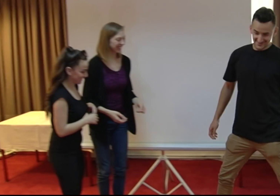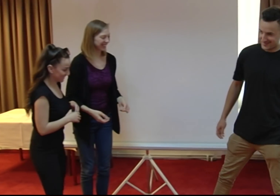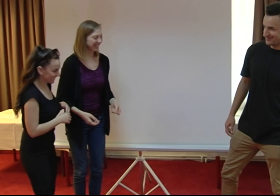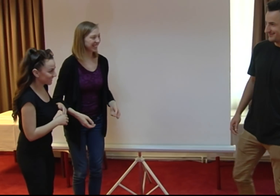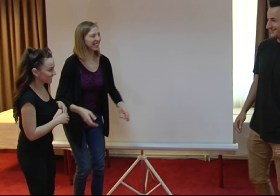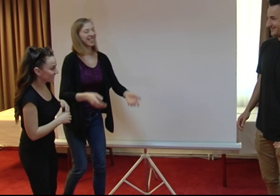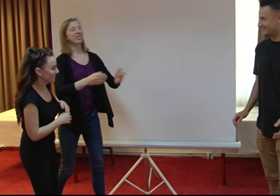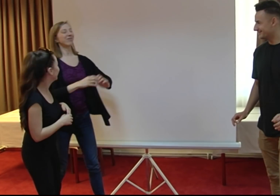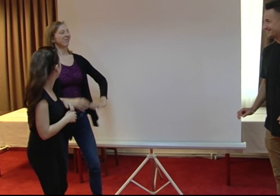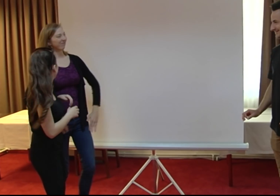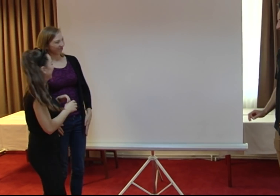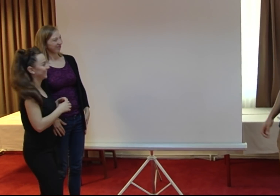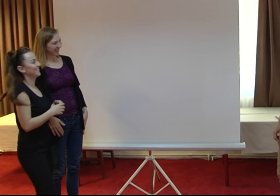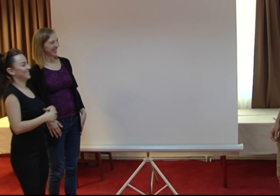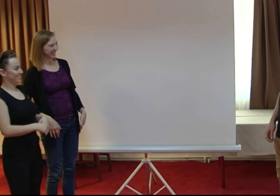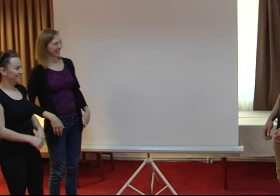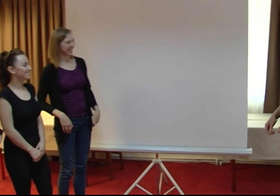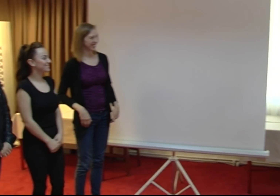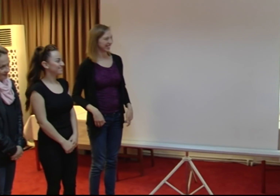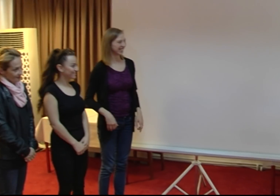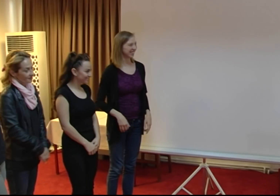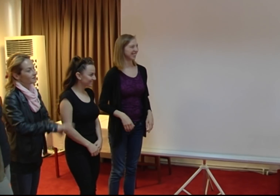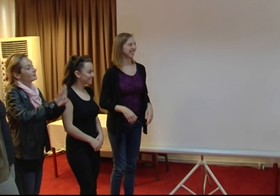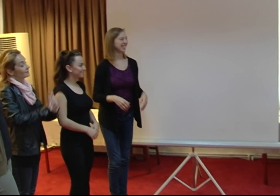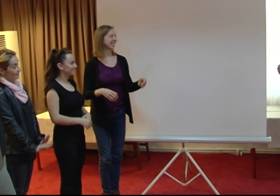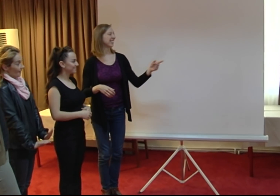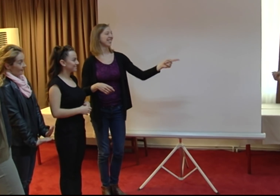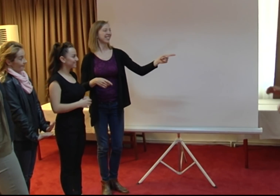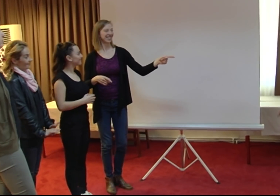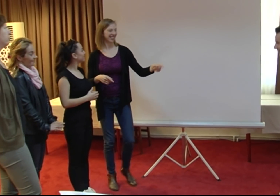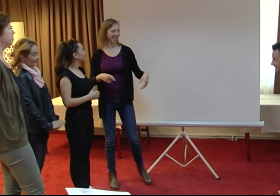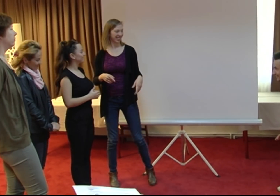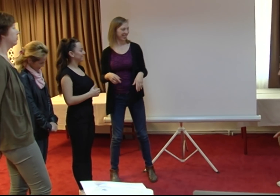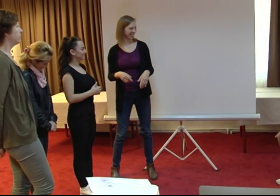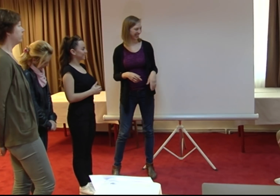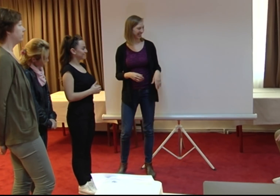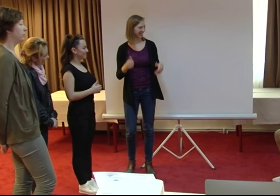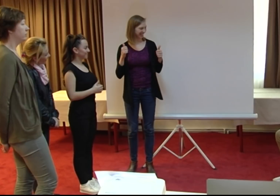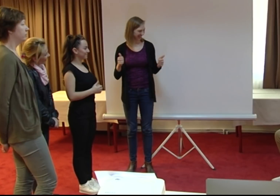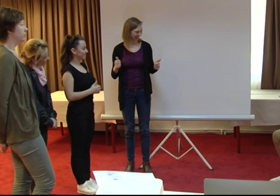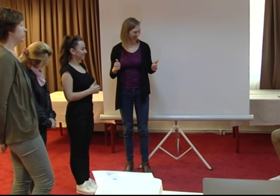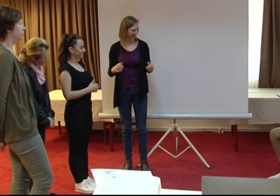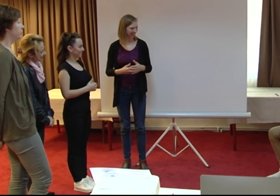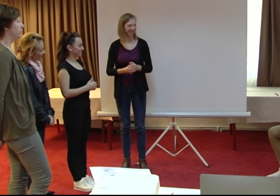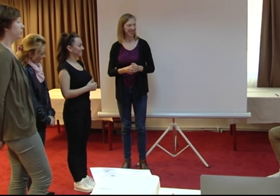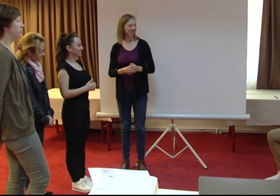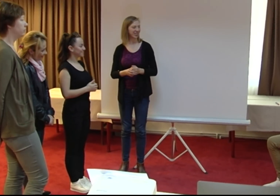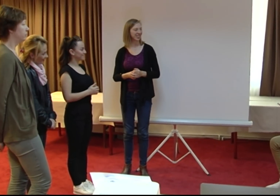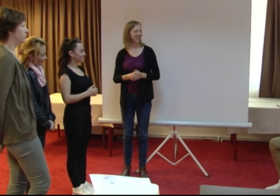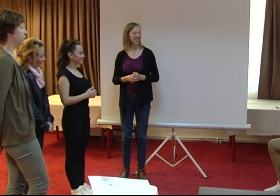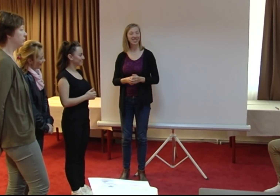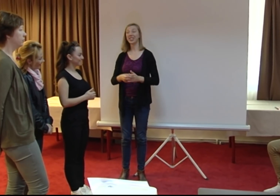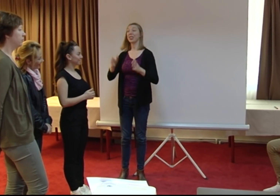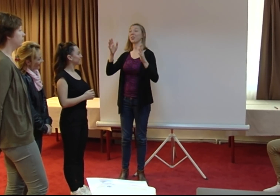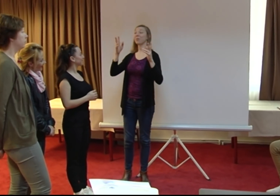Точно е тоа што го велиш, Марија. Порано кога бев малечок, стално ме носеа во црква, но џабе. Баба ми зборуваше со поглед вперен